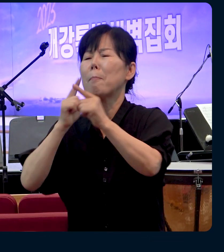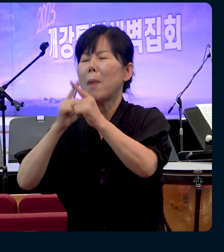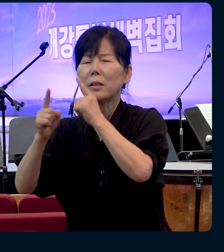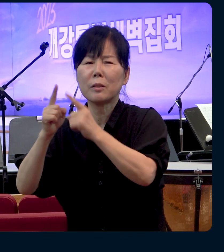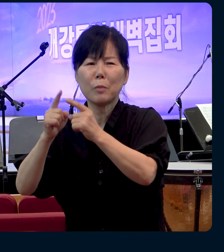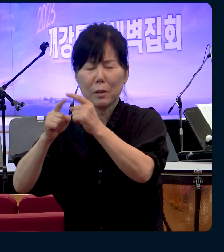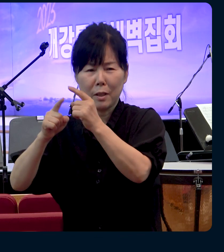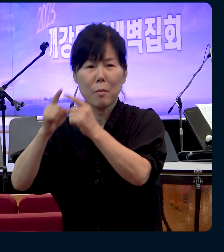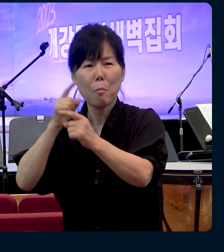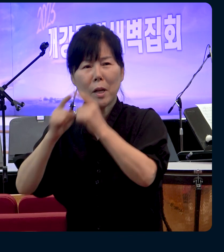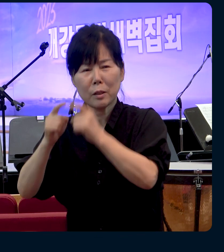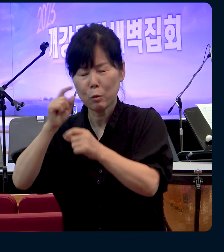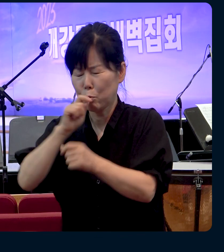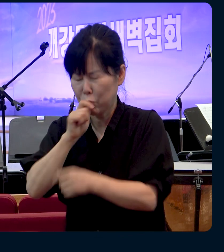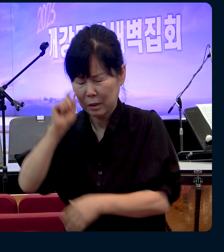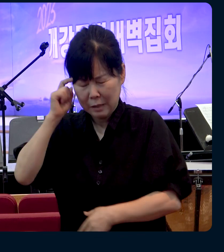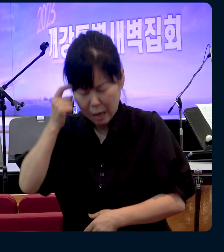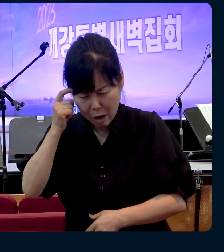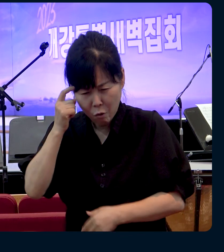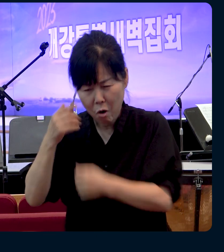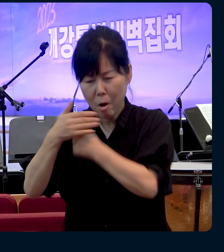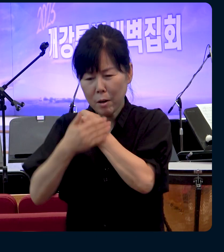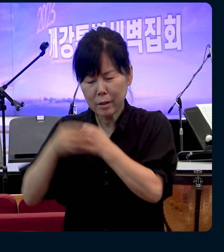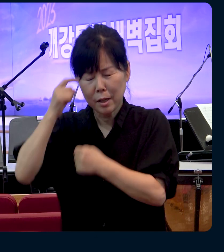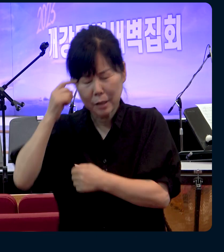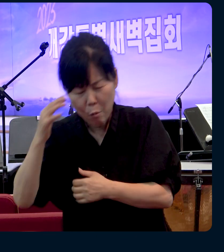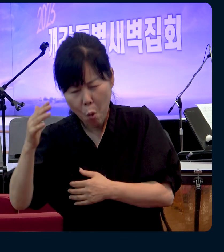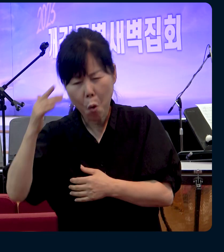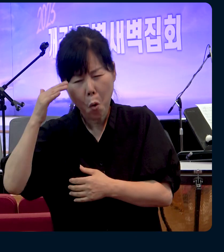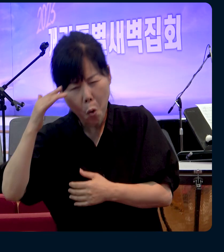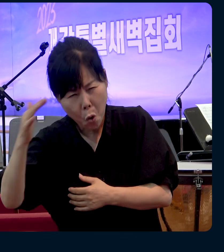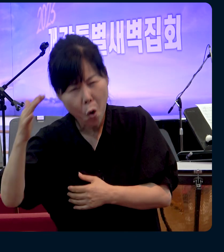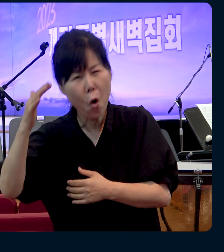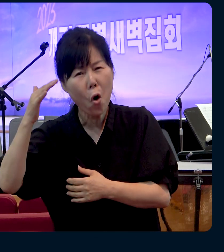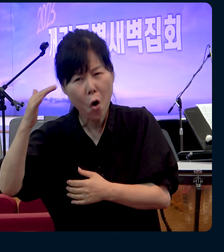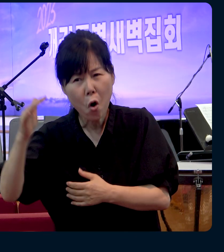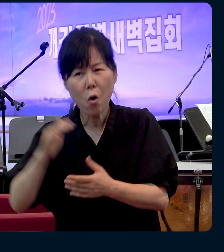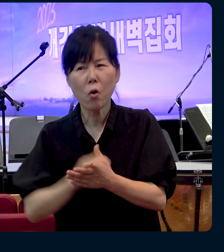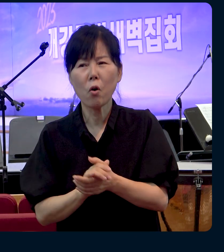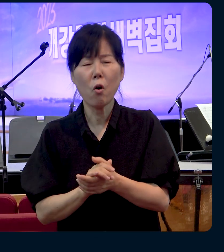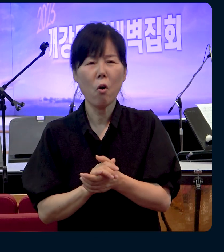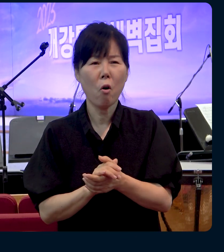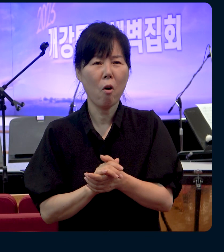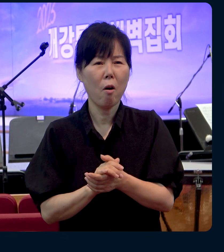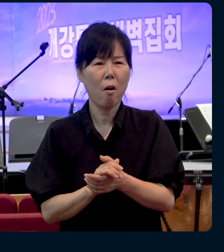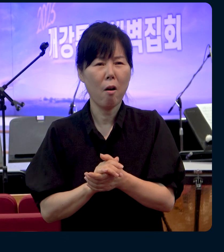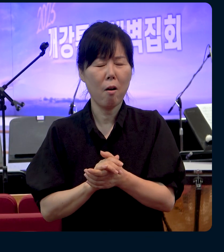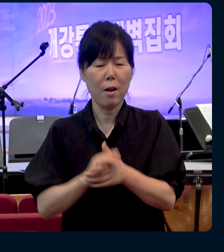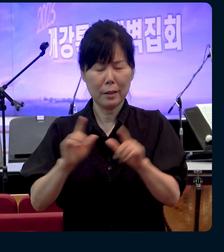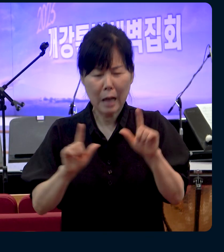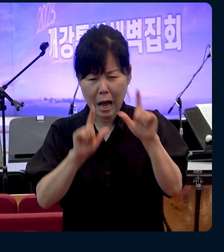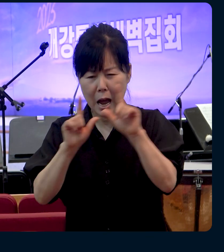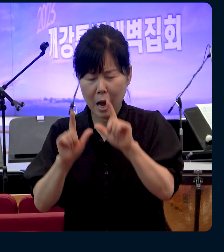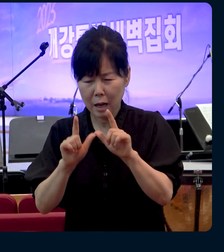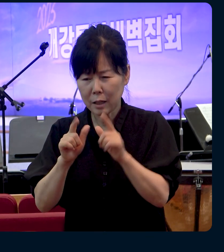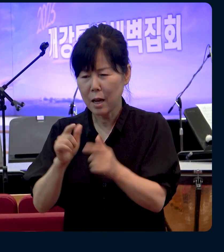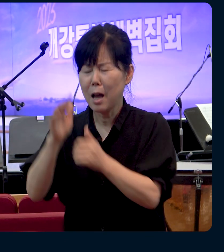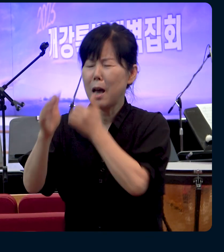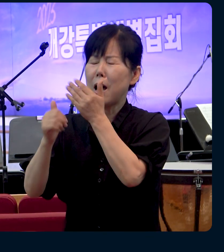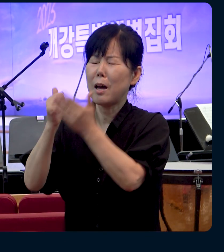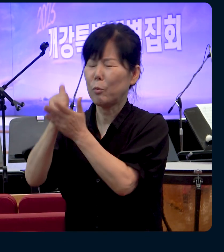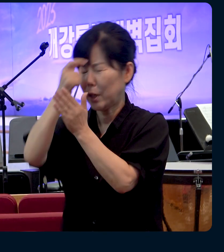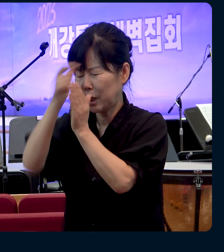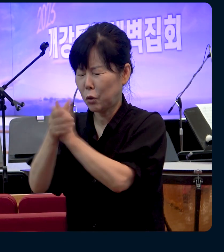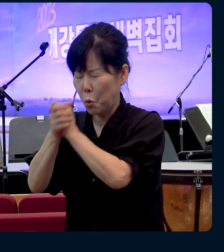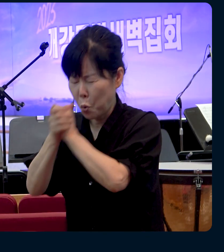사모하고, 그런 가운데서도 정말 주의 은혜를 사모하고, 그러니까 정말 수도 없이 많은 시간 동안 엎드려서